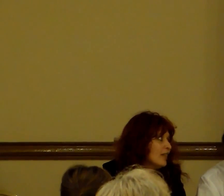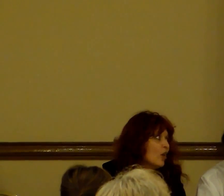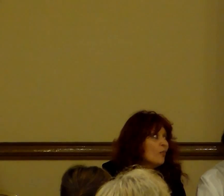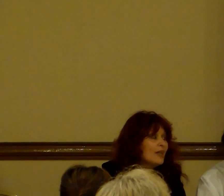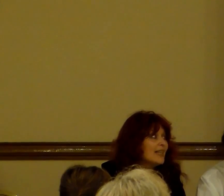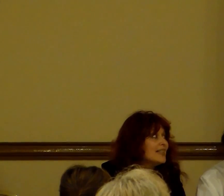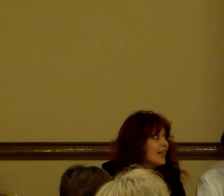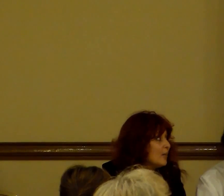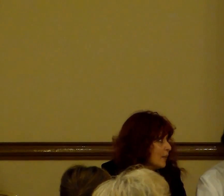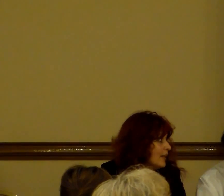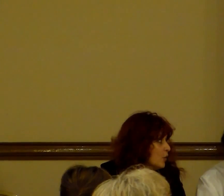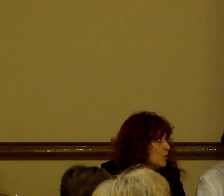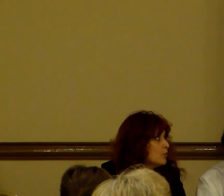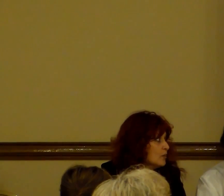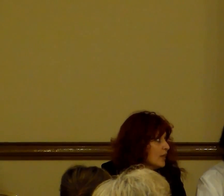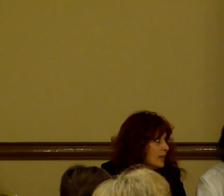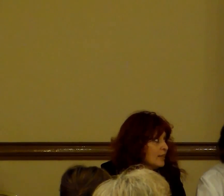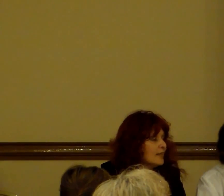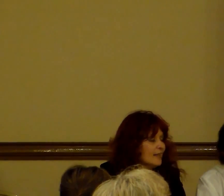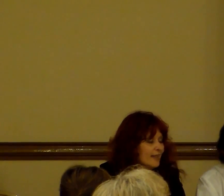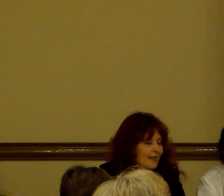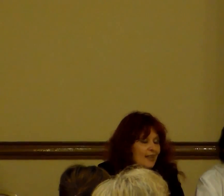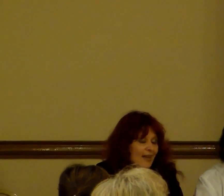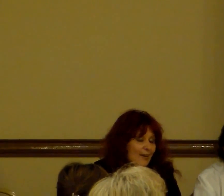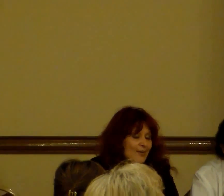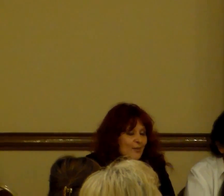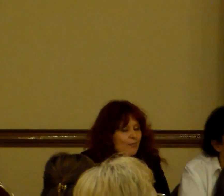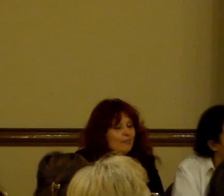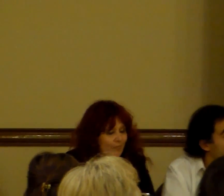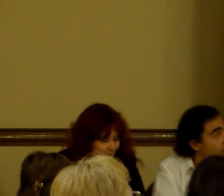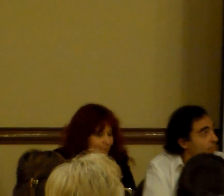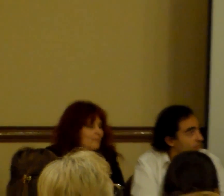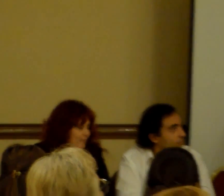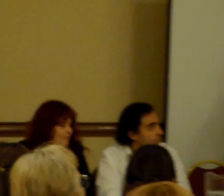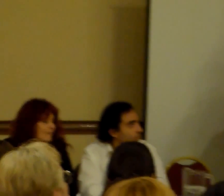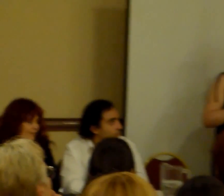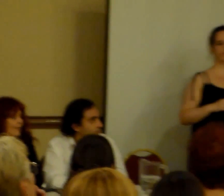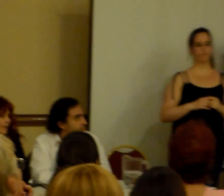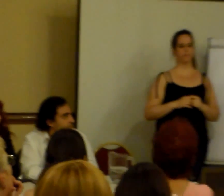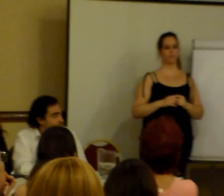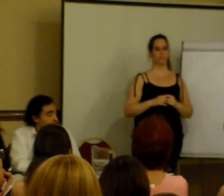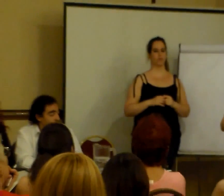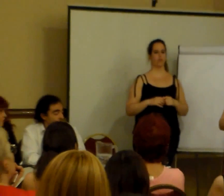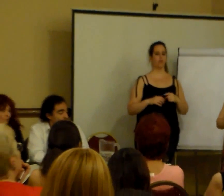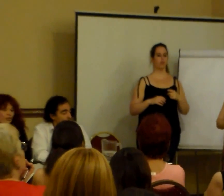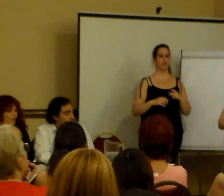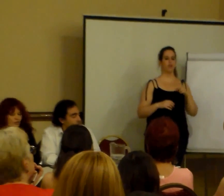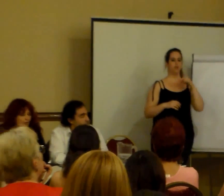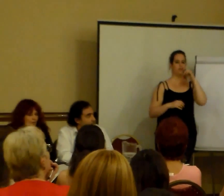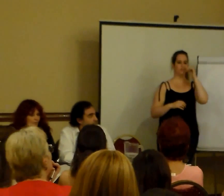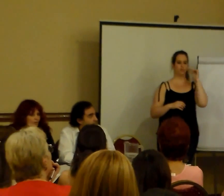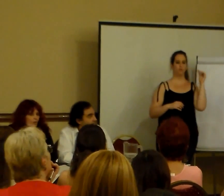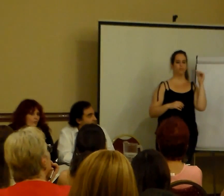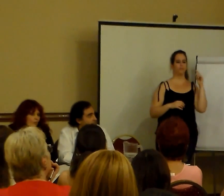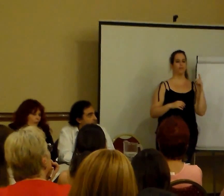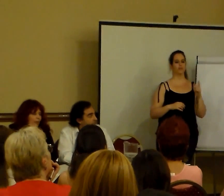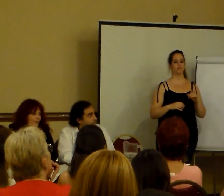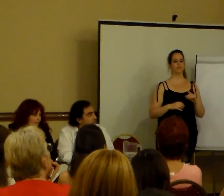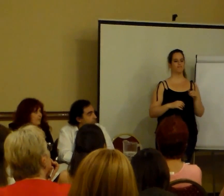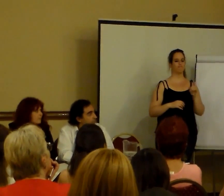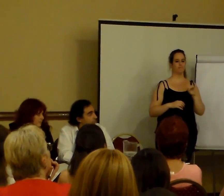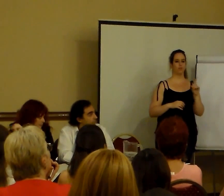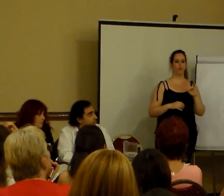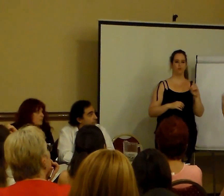muy poco de hombres que se animan a consultar. Exacto, hay un subregistro por eso también, porque no todos se animan. No todos se animan. Y